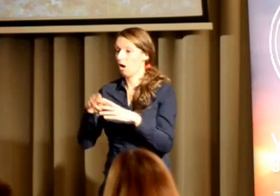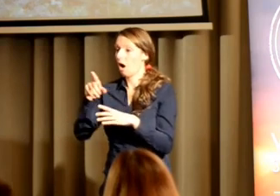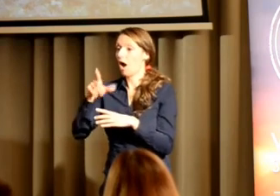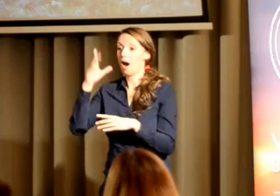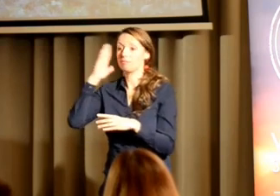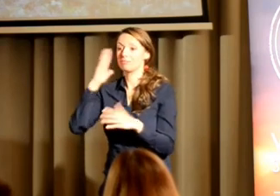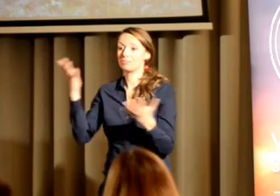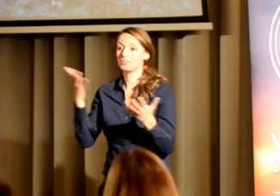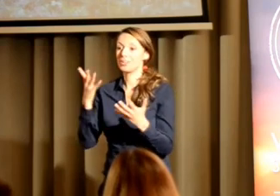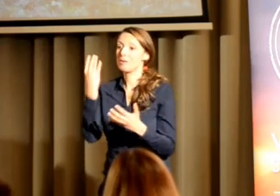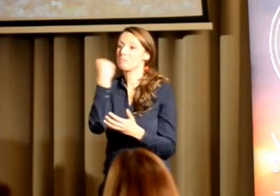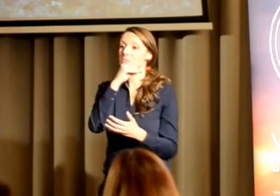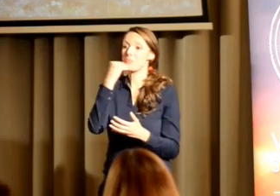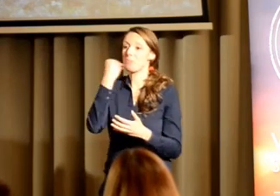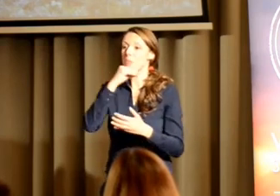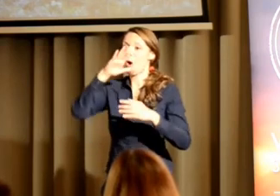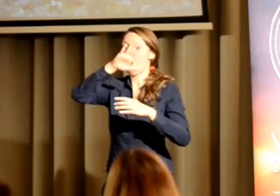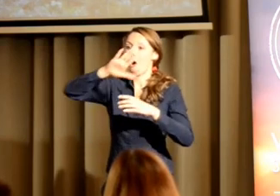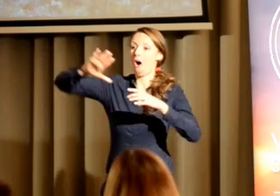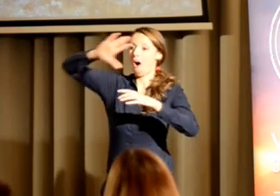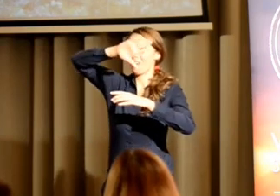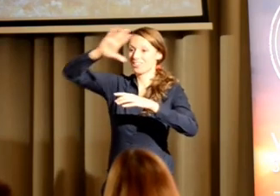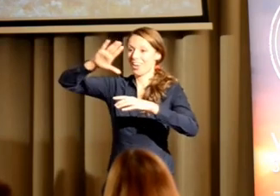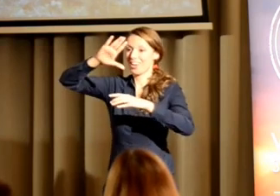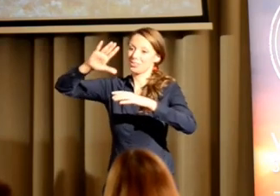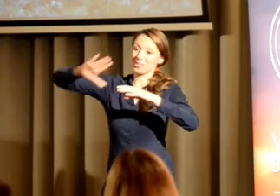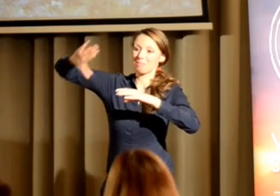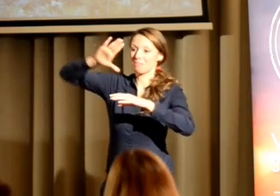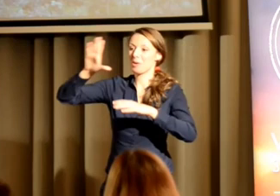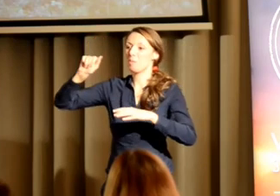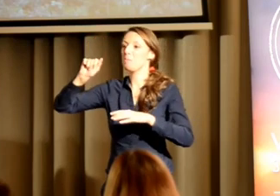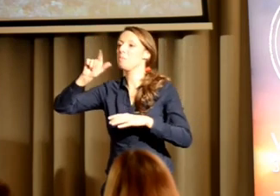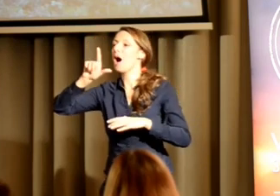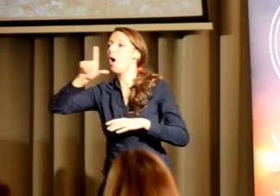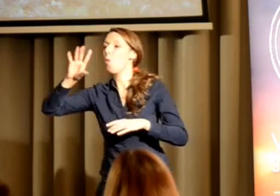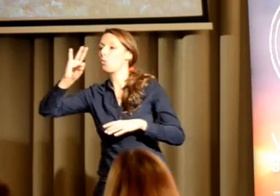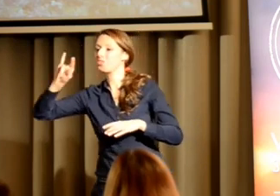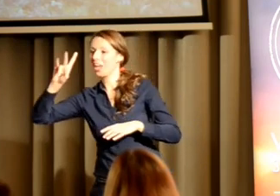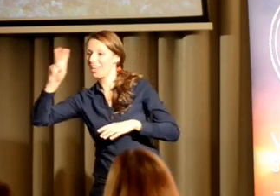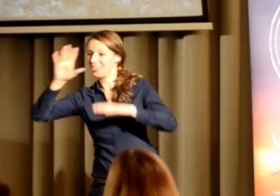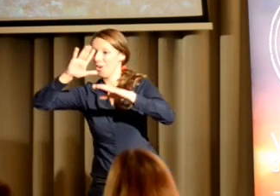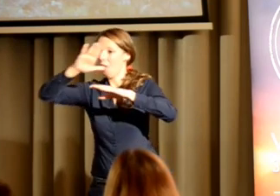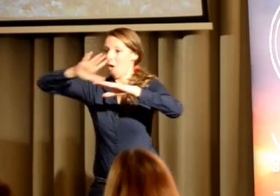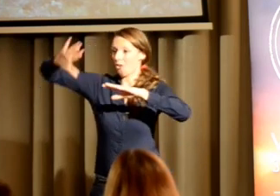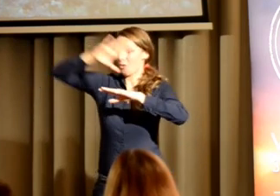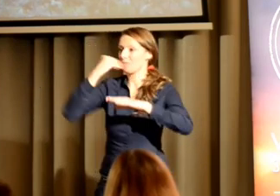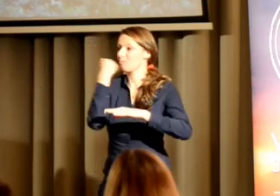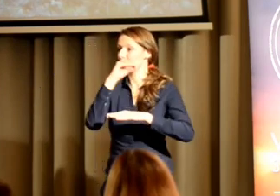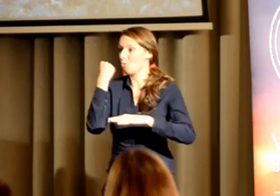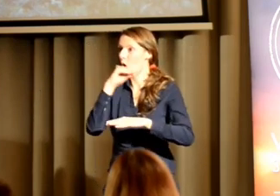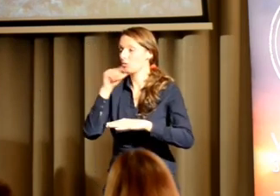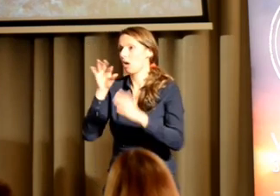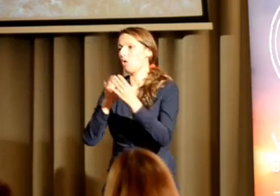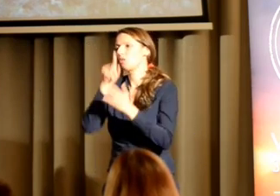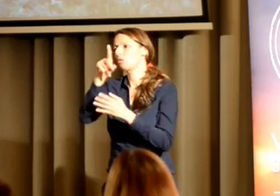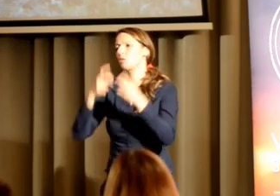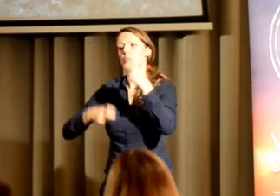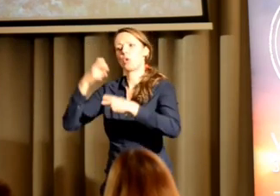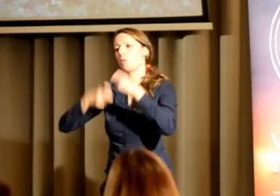morzem. Pierwsze nasze nadbałtyckie wilki, które przez pewien czas borykały się z ogromnym problemem właśnie